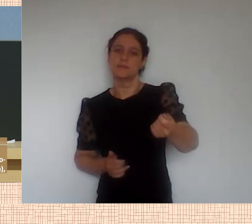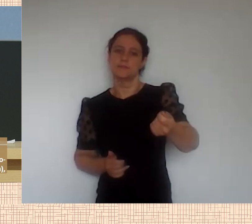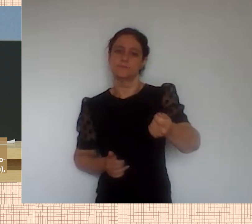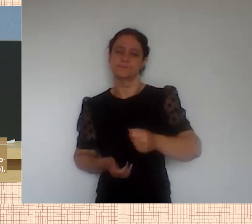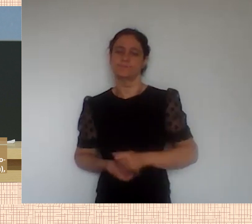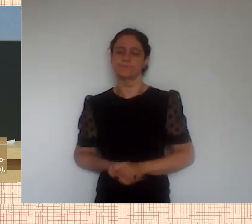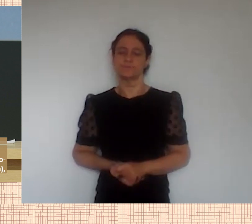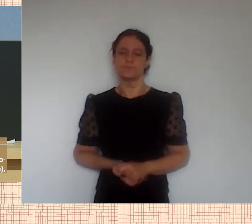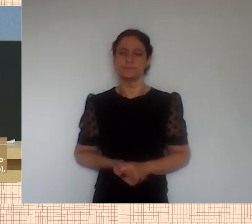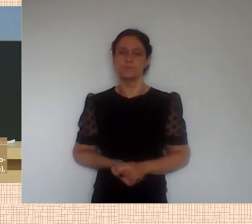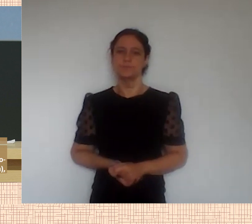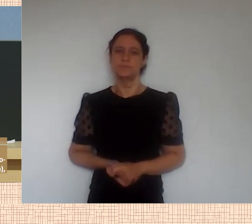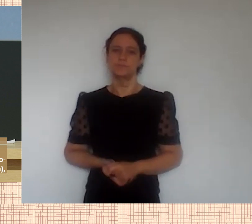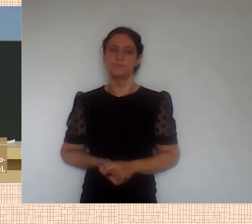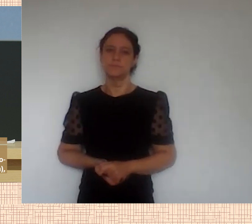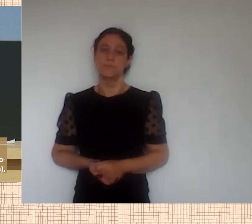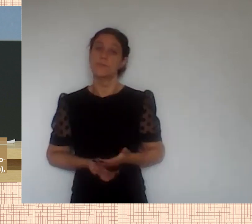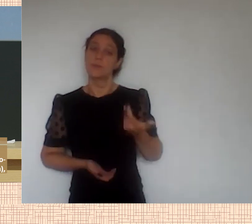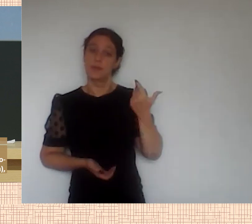manifestada.